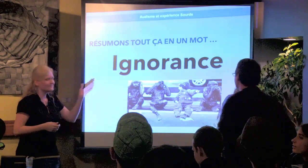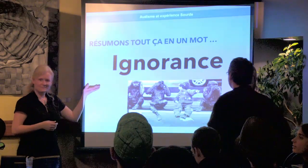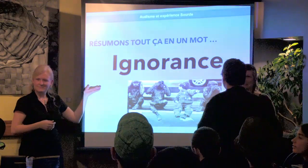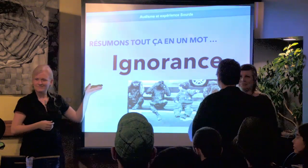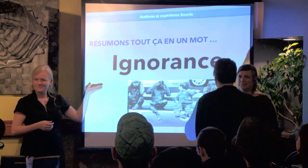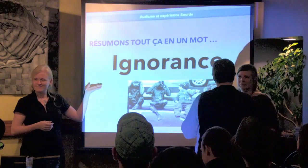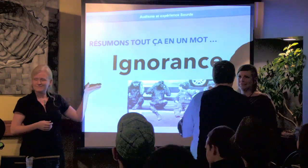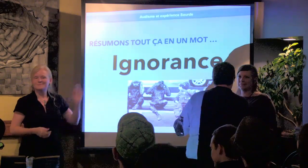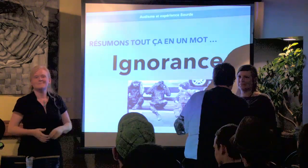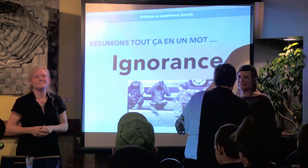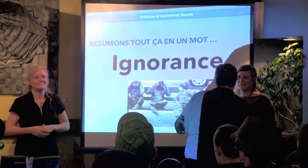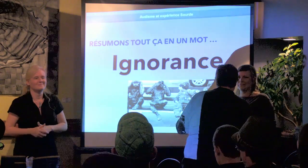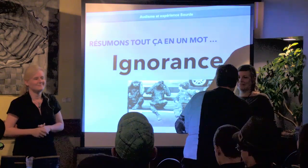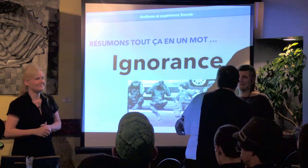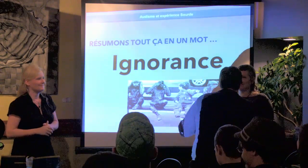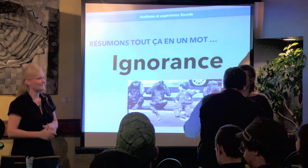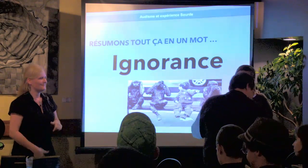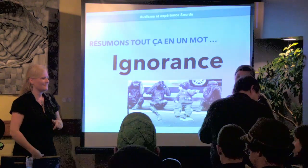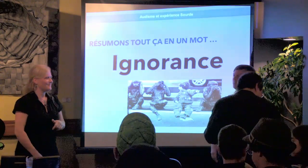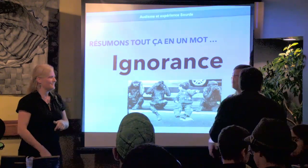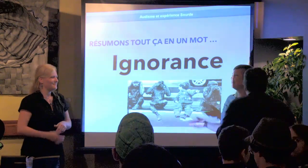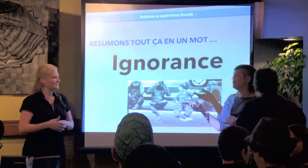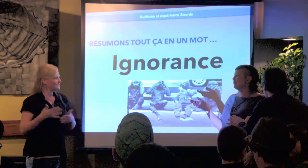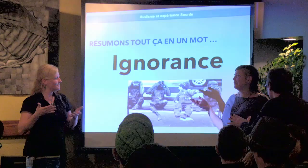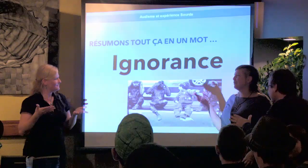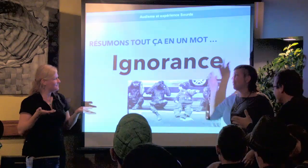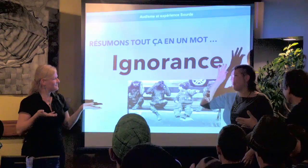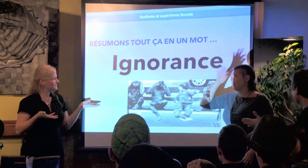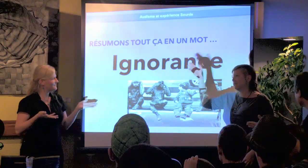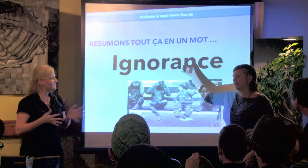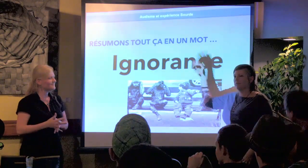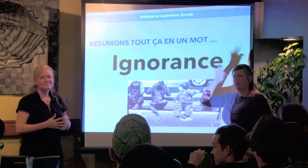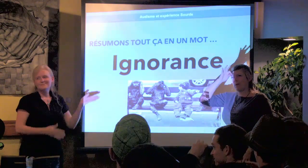on peut résumer tout ça en gros.